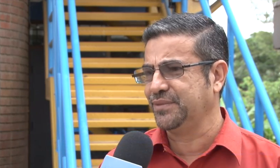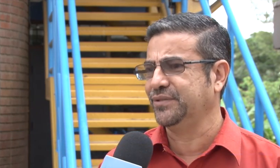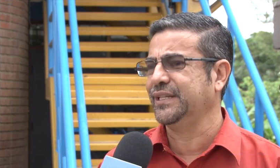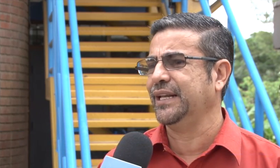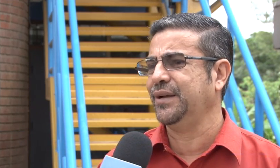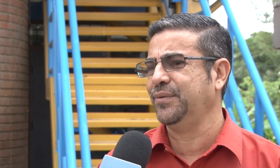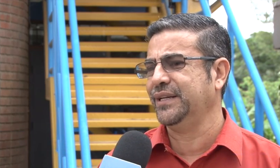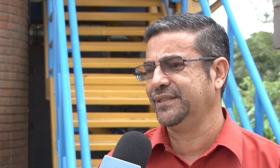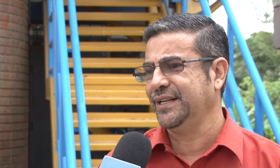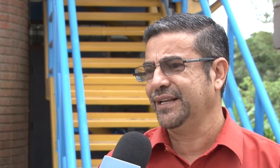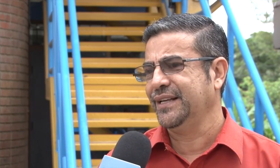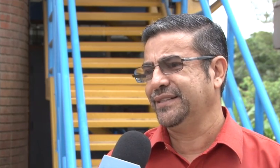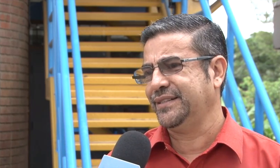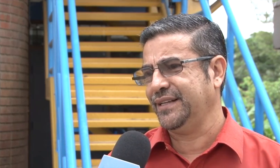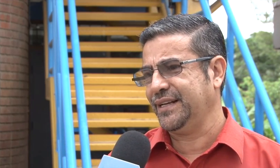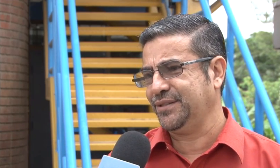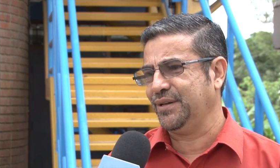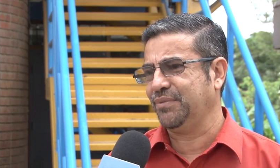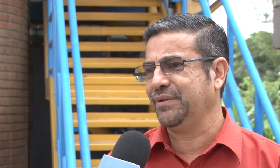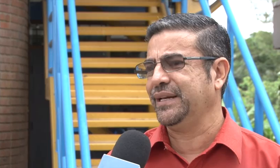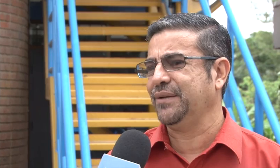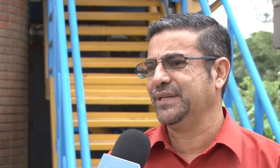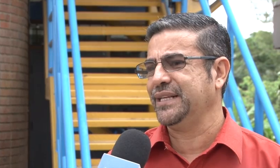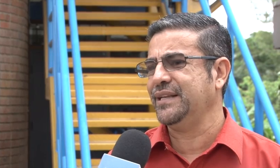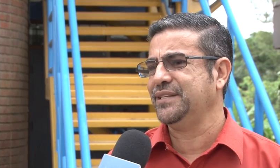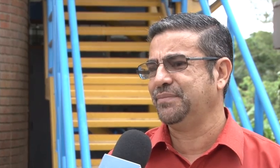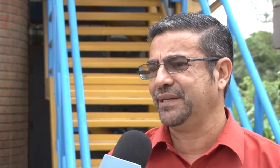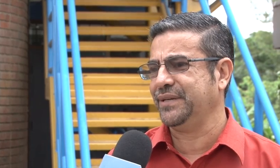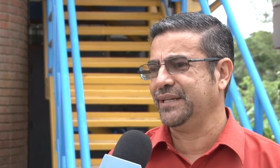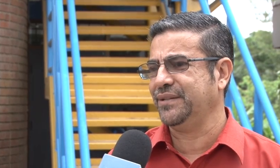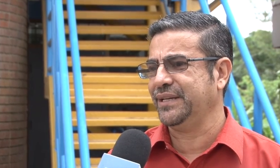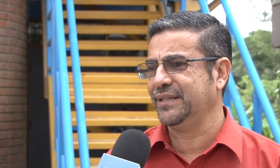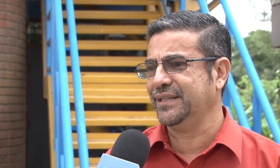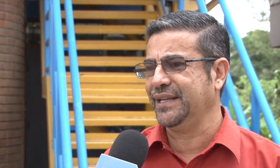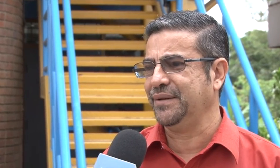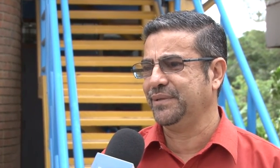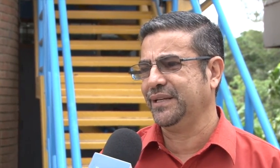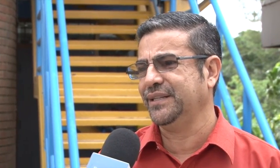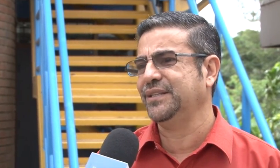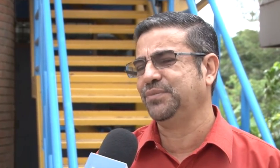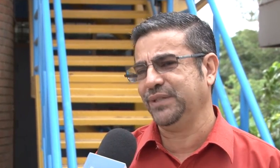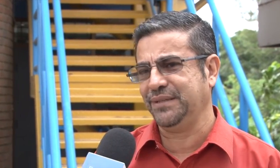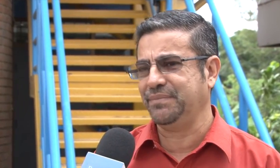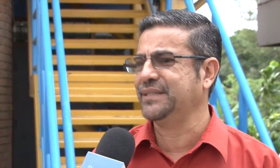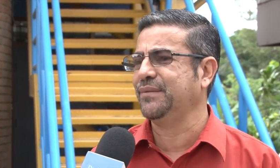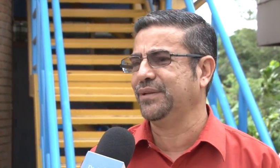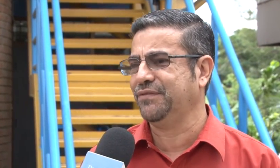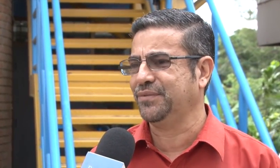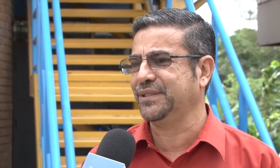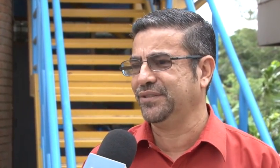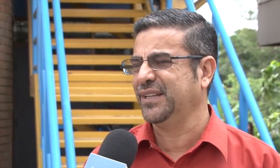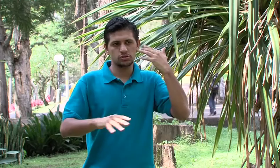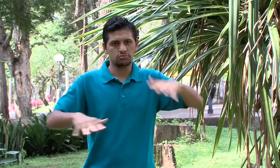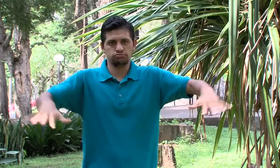como segunda lengua se hace una prueba en lengua de señas para ver el nivel que tiene en verdad y después empezamos la formación